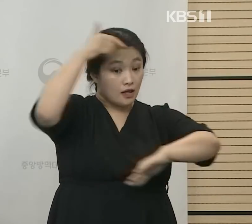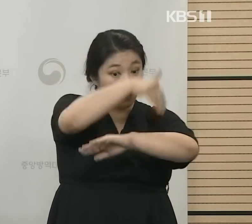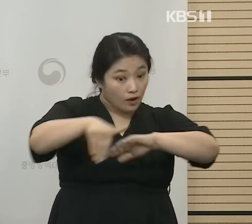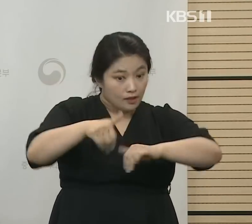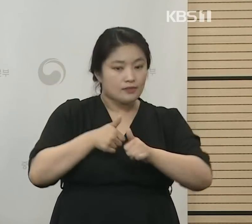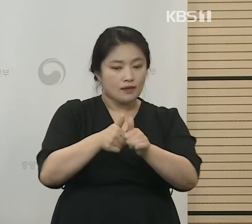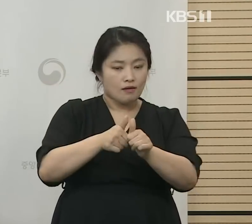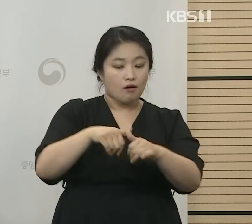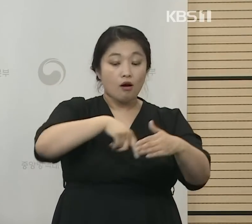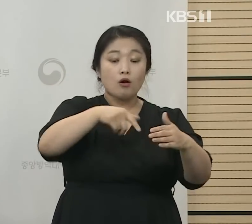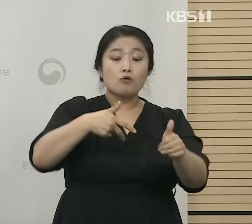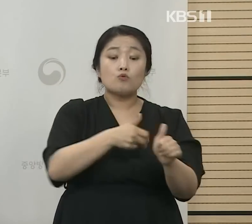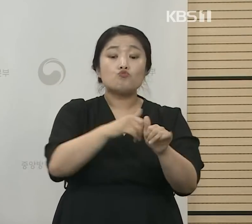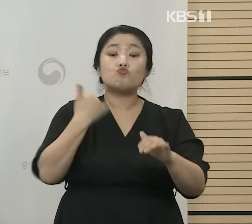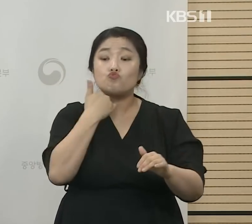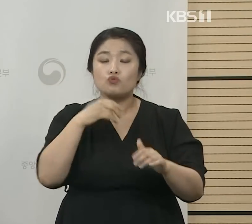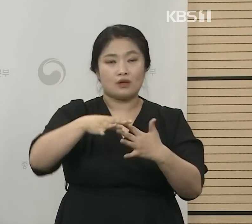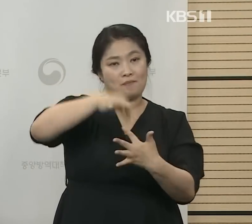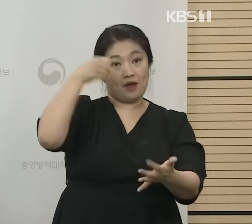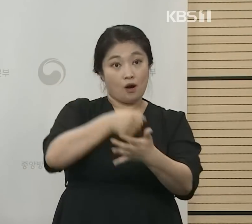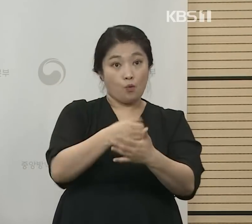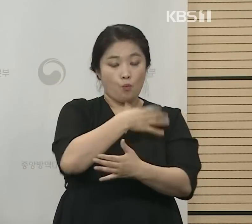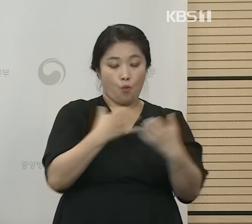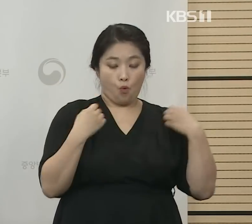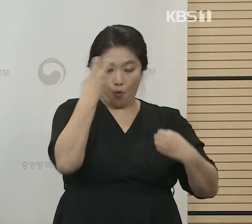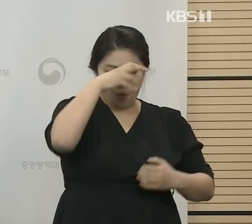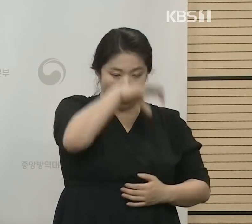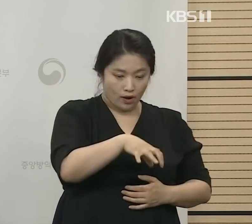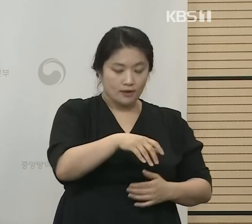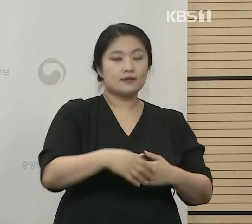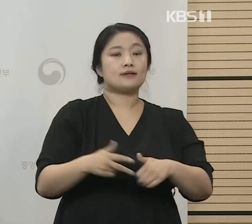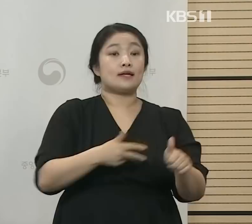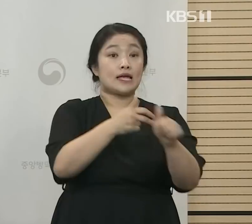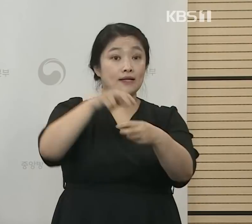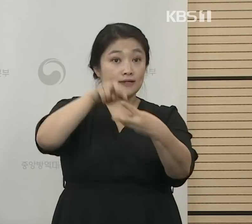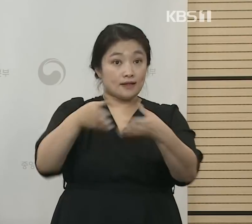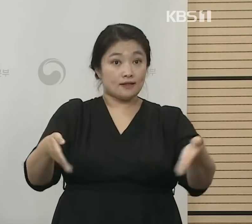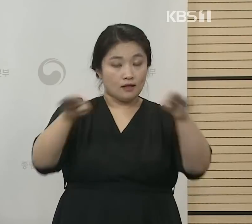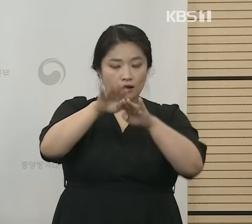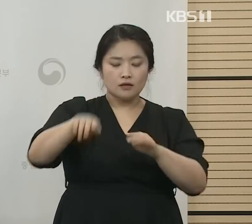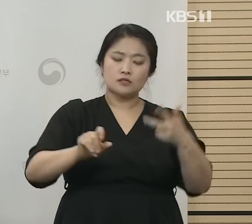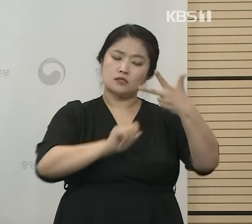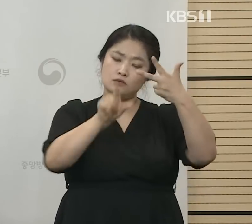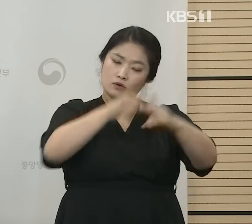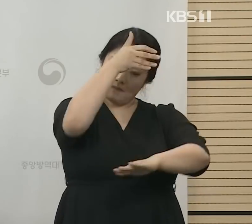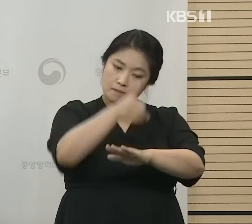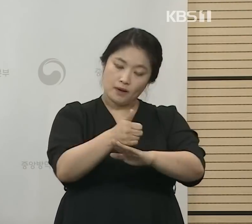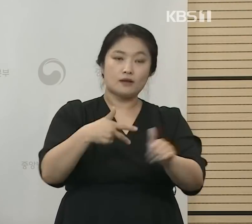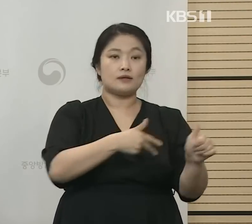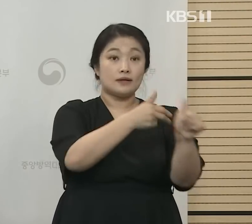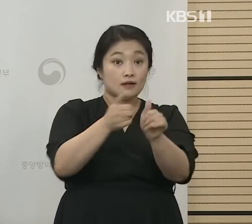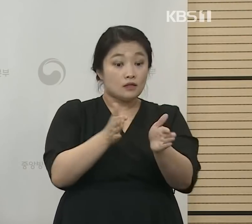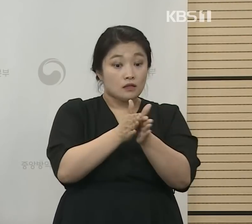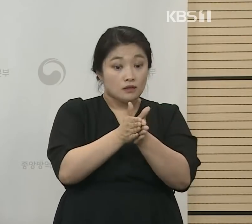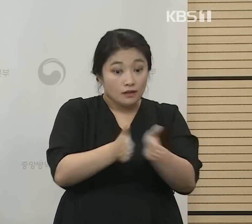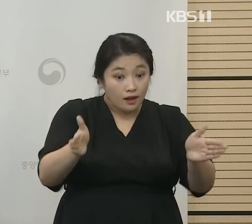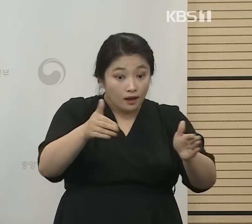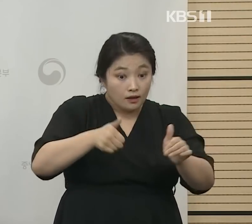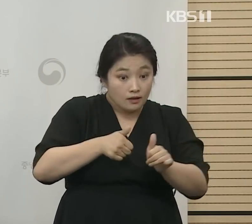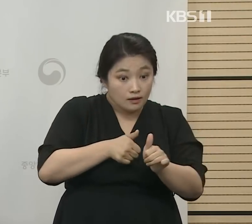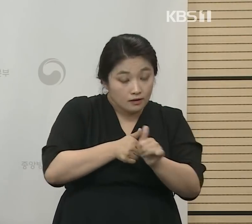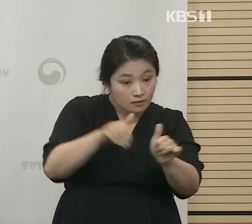따라 대상을 선정하고 보건소 또는 예방접종센터를 통해 7월 말 이후 백신 도입 상황에